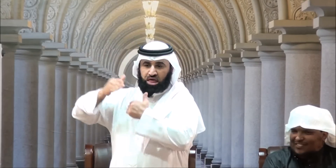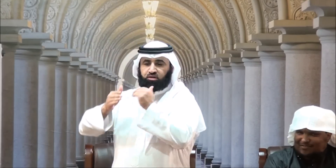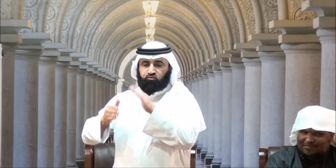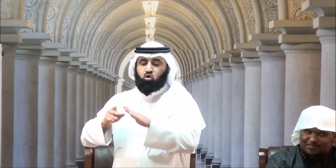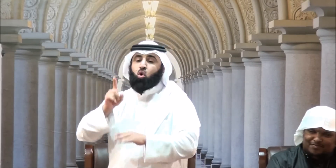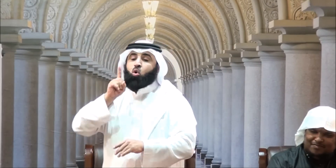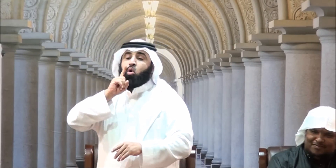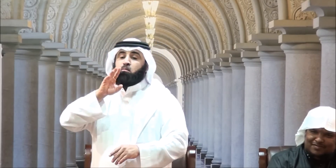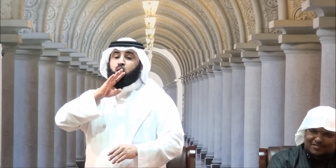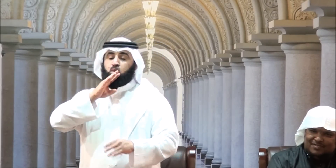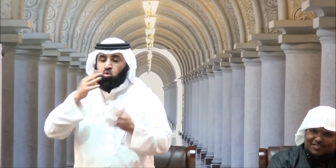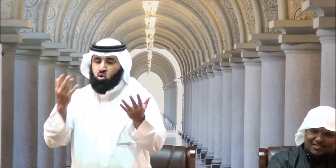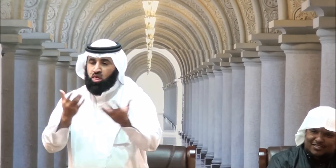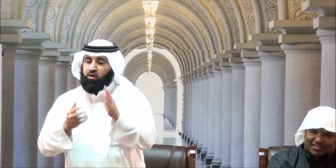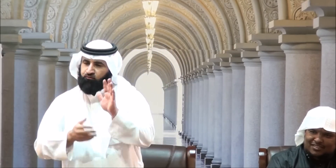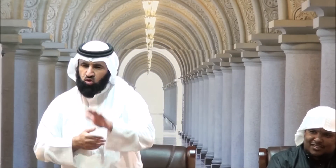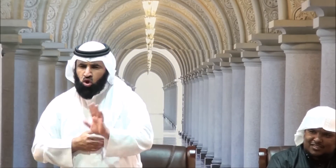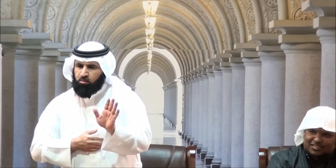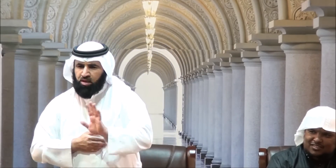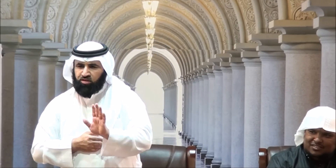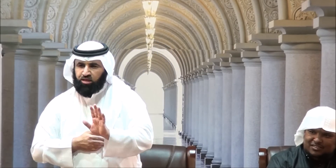والديك؟